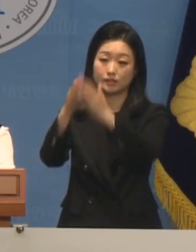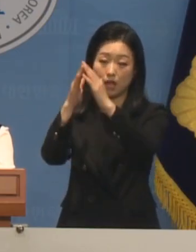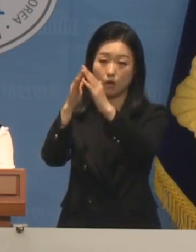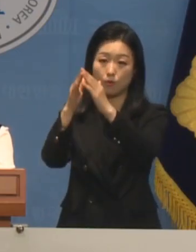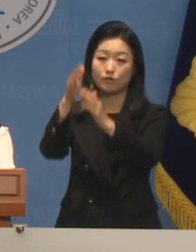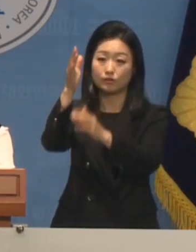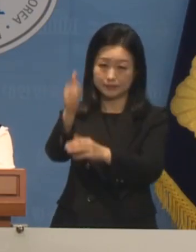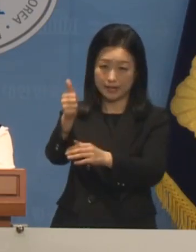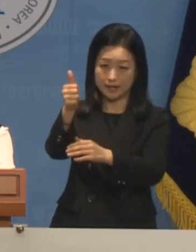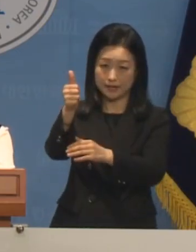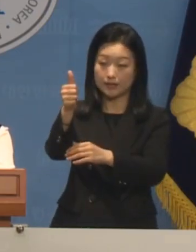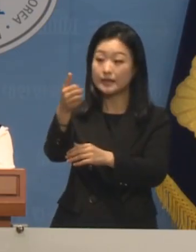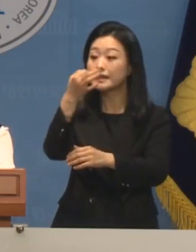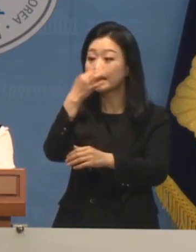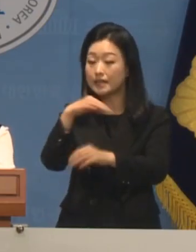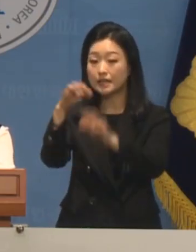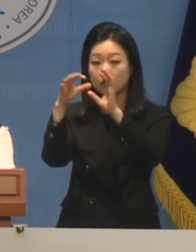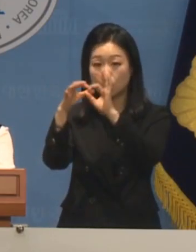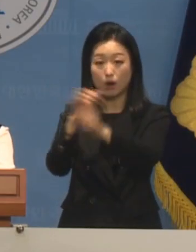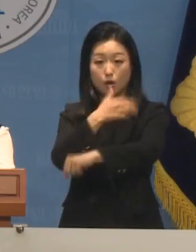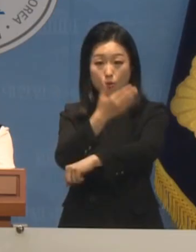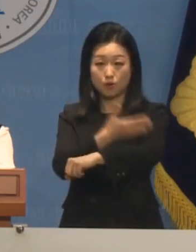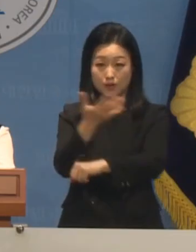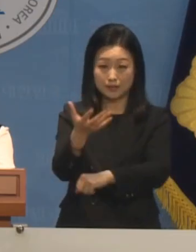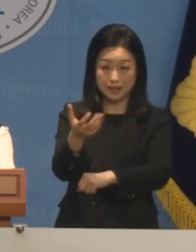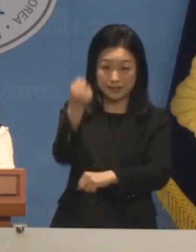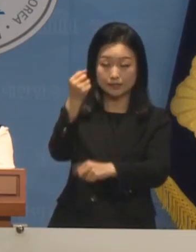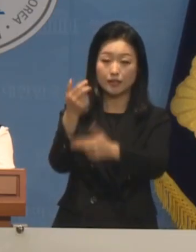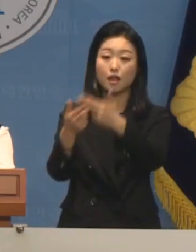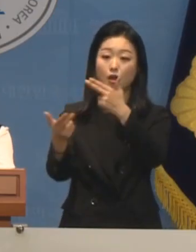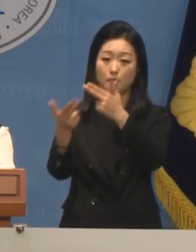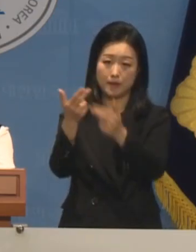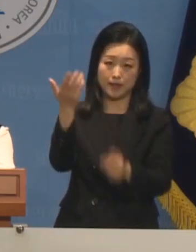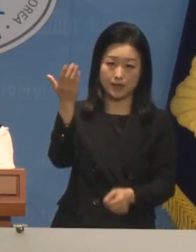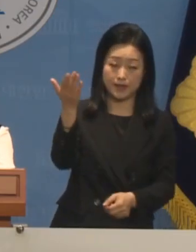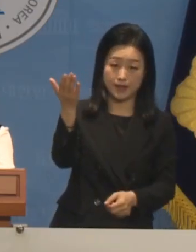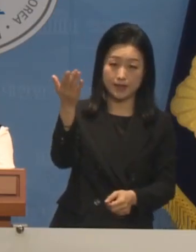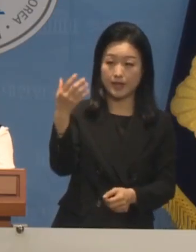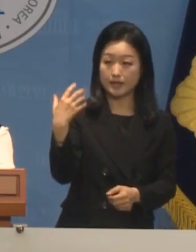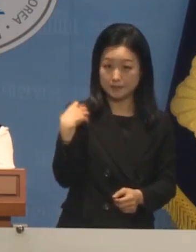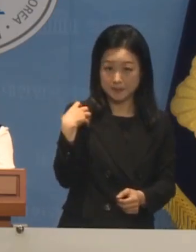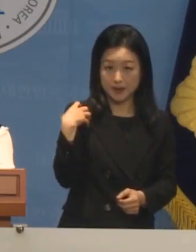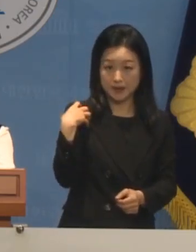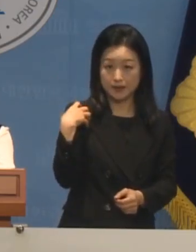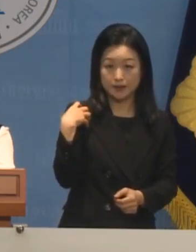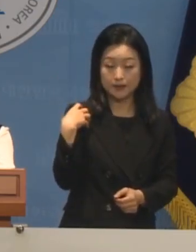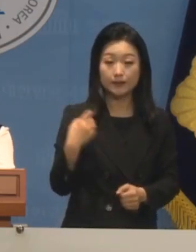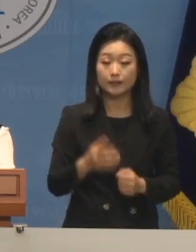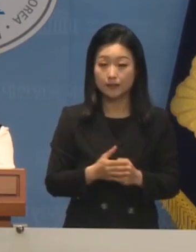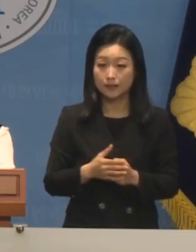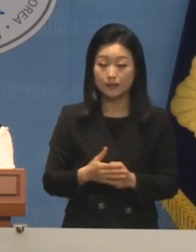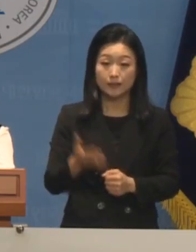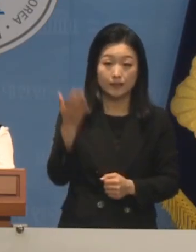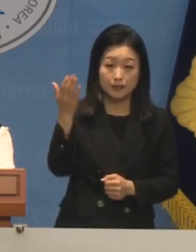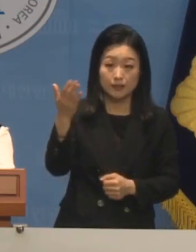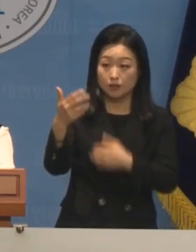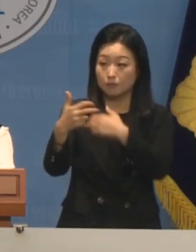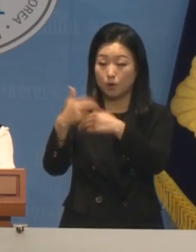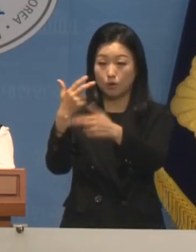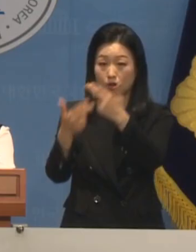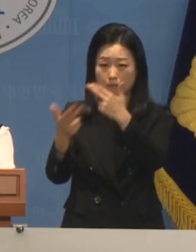이들 사용자들의 이익과 권리를 대변하는 사용자 단체에 임무를 수행하고 있습니다 병협 또한